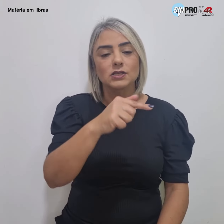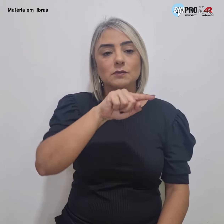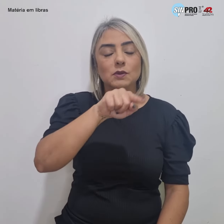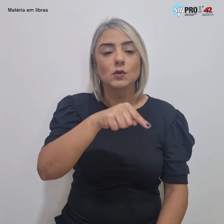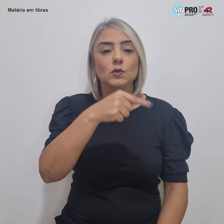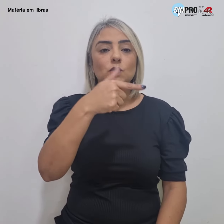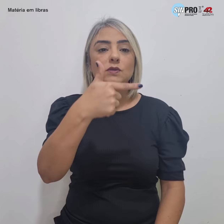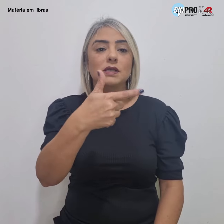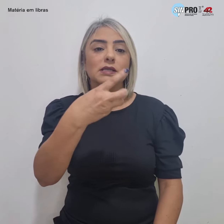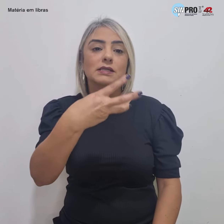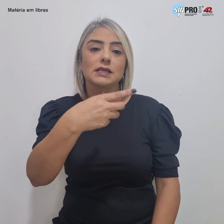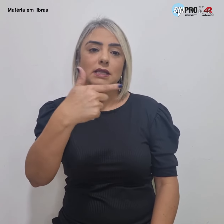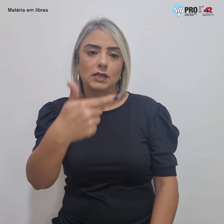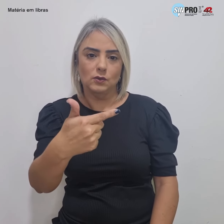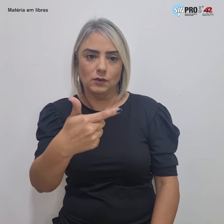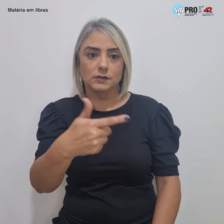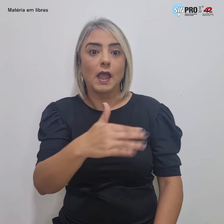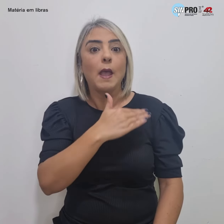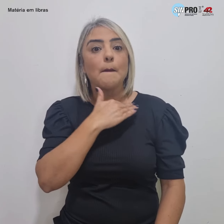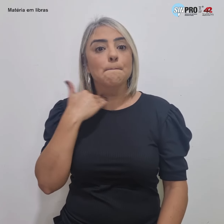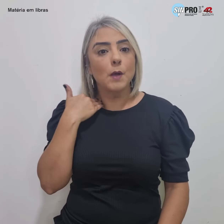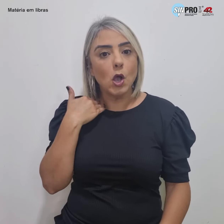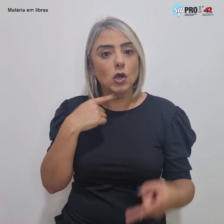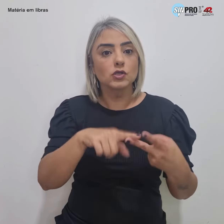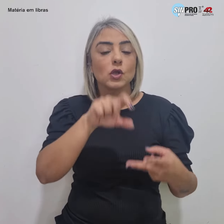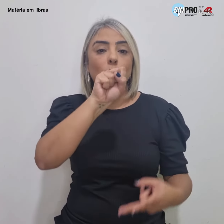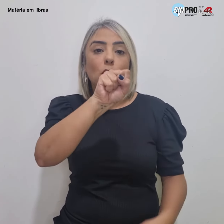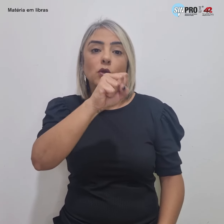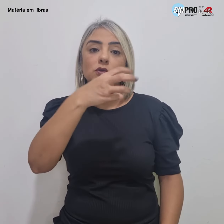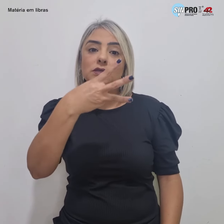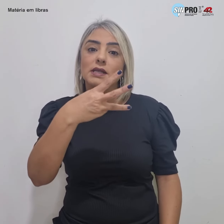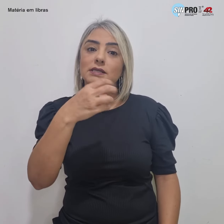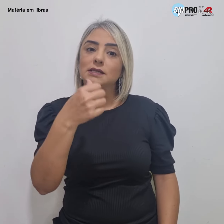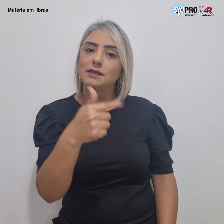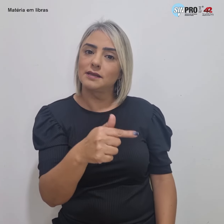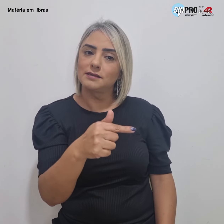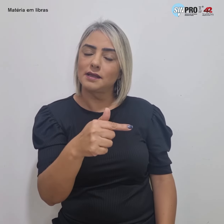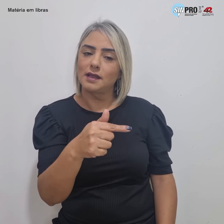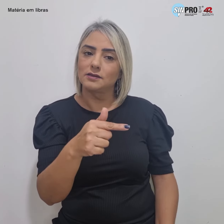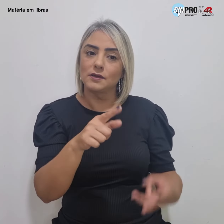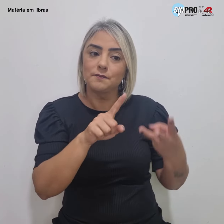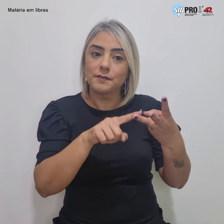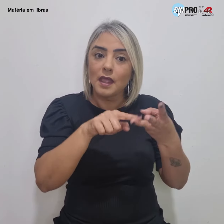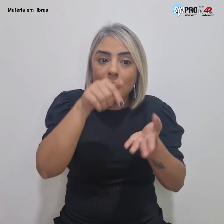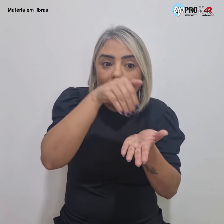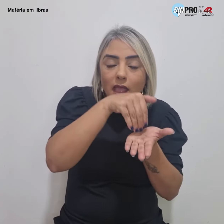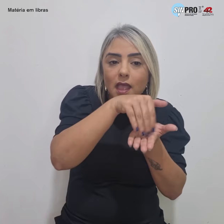7.232 falecimentos 837 exonerações